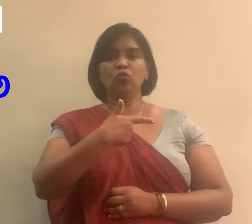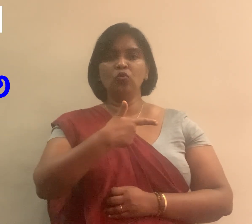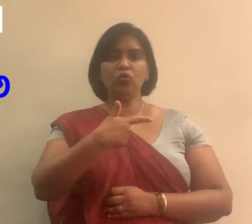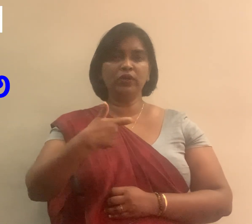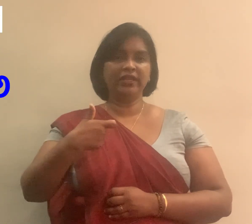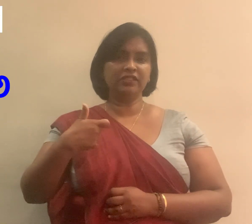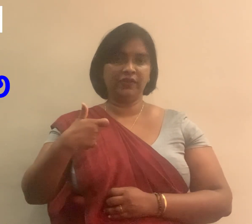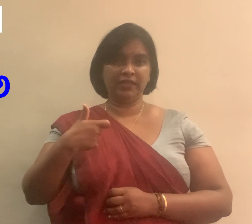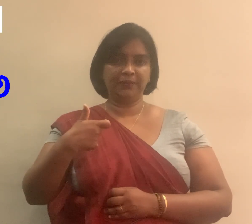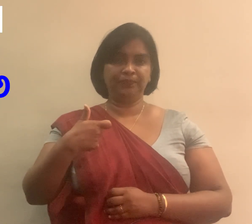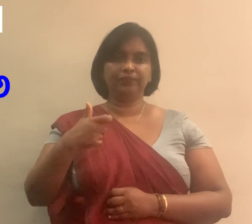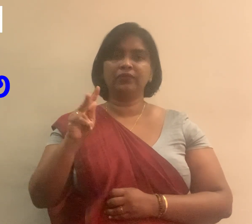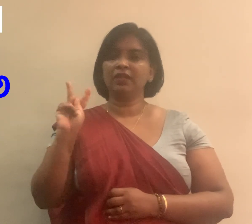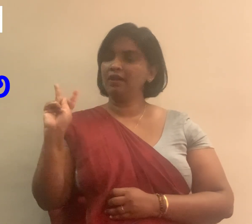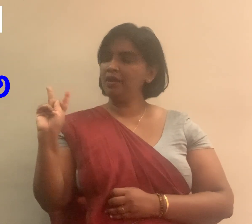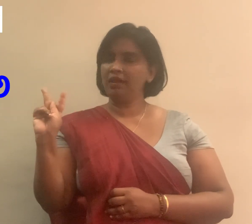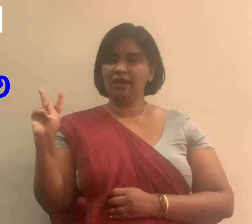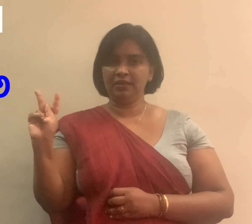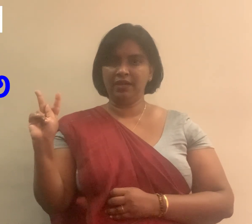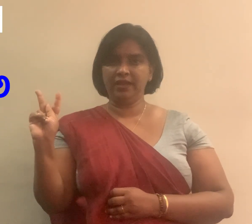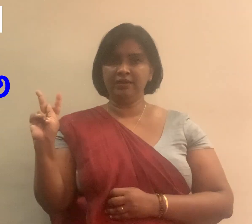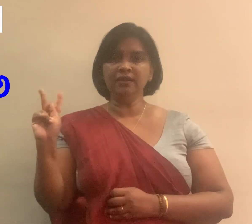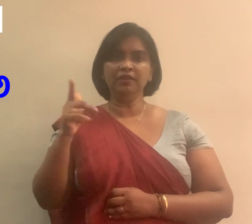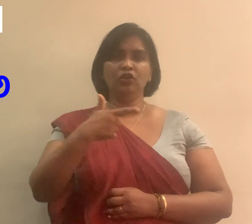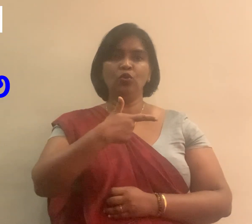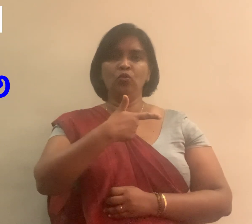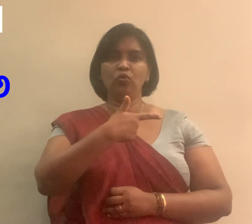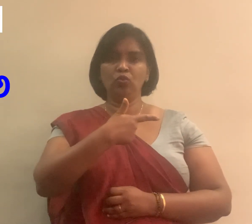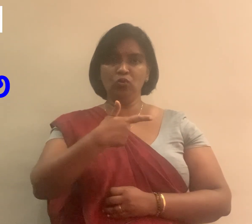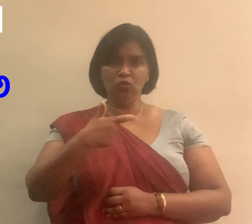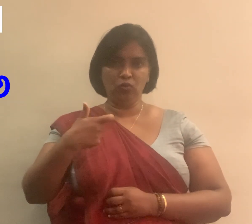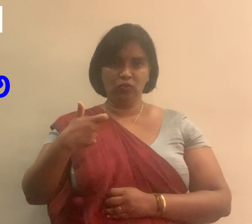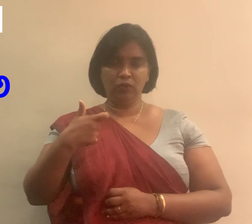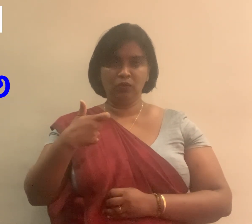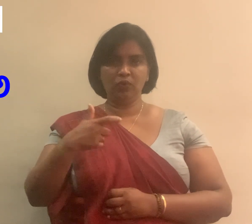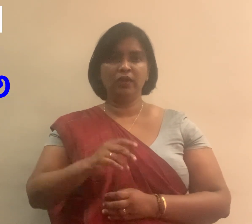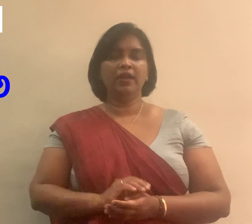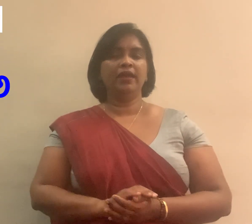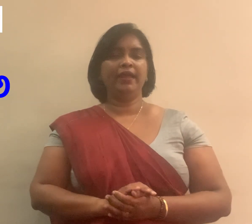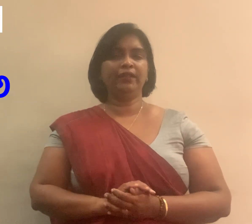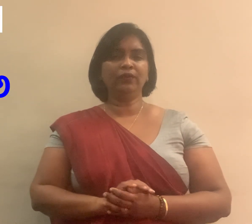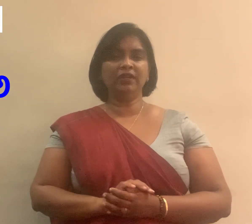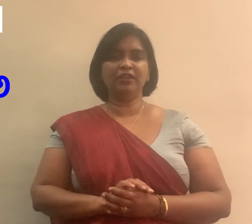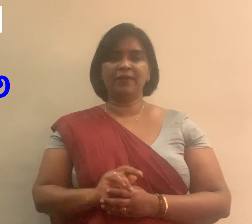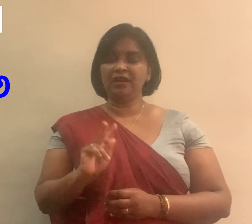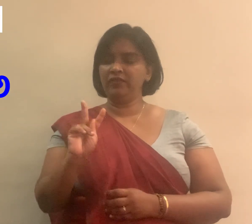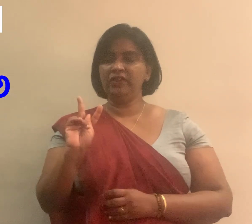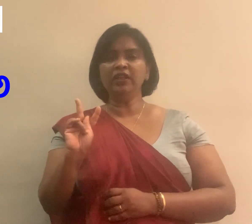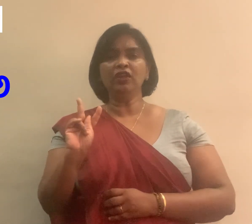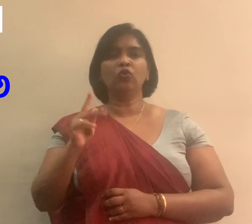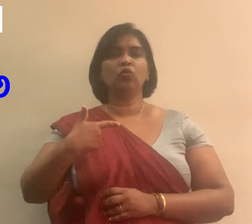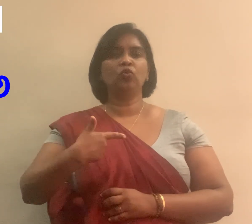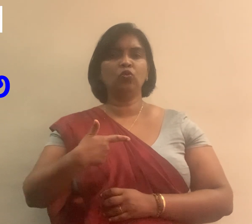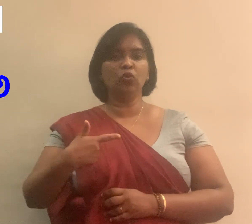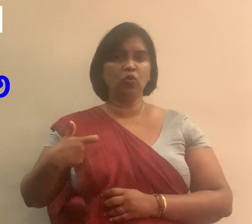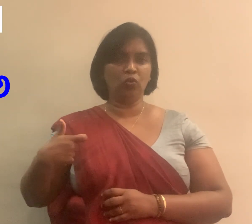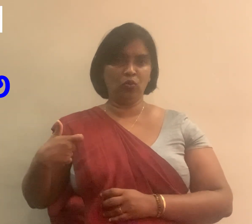ඌ කියන ස්වරය. අල් කයන්න ඌ. එතකොට නිර්මාණය වෙන්නේ කූ.